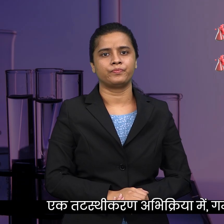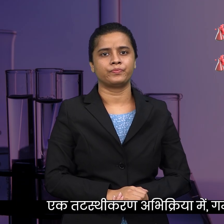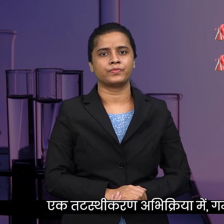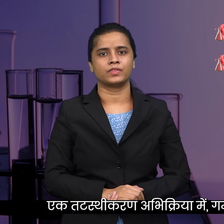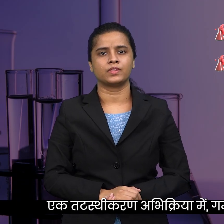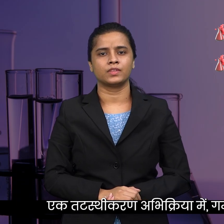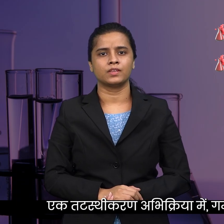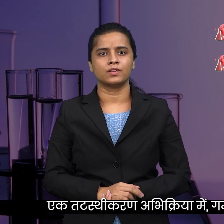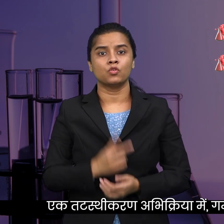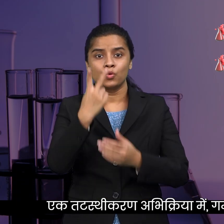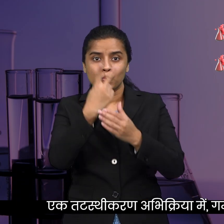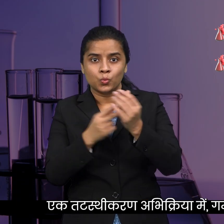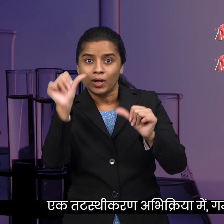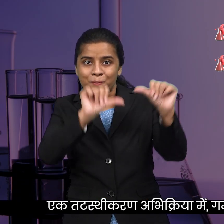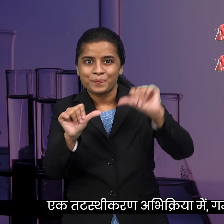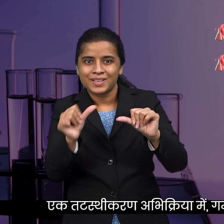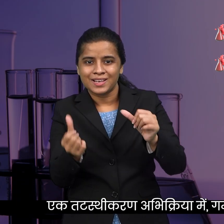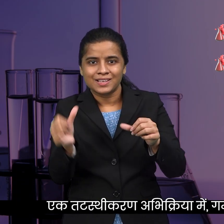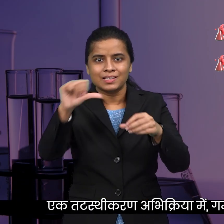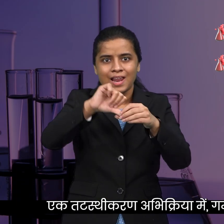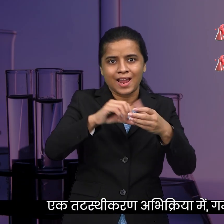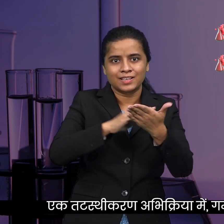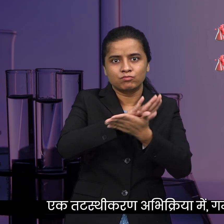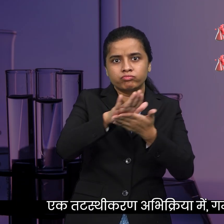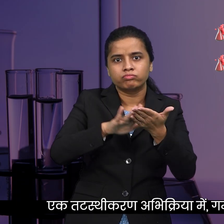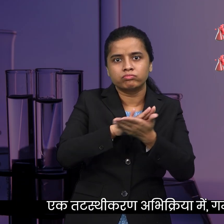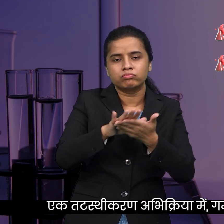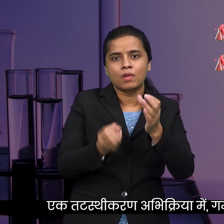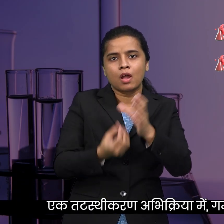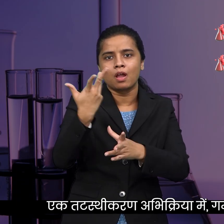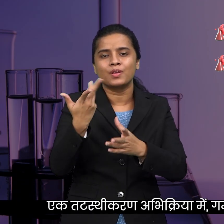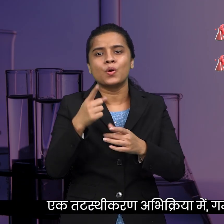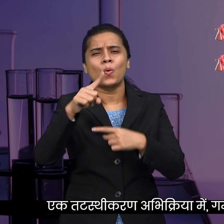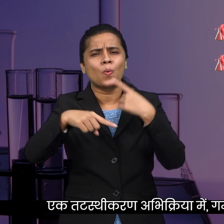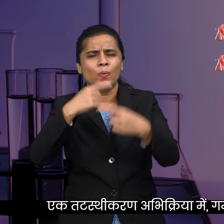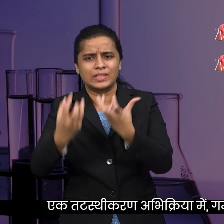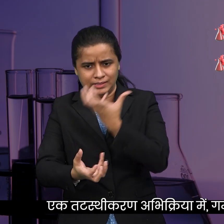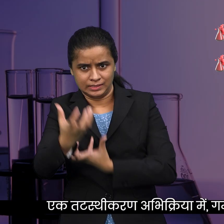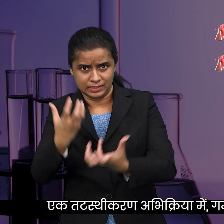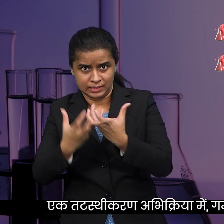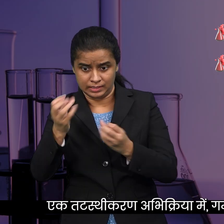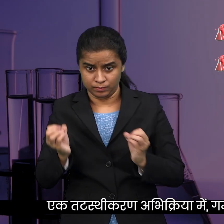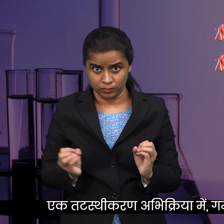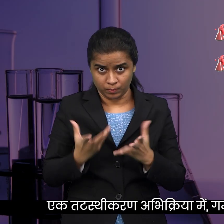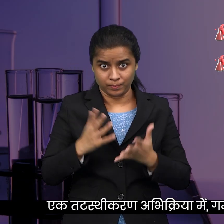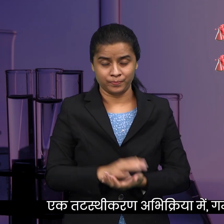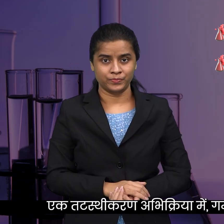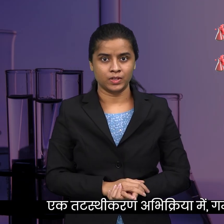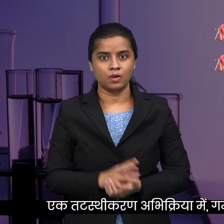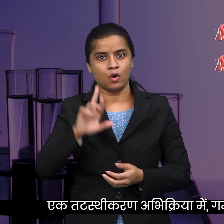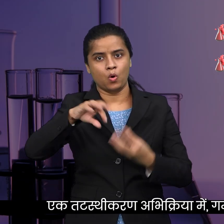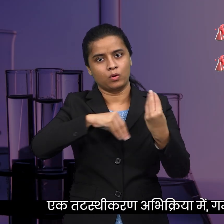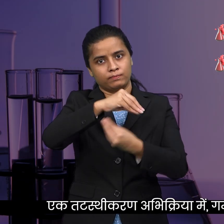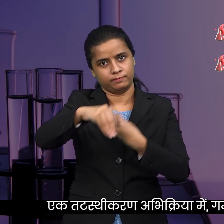एक तटस्थीकरण अभिक्रिया में गर्मी हमेशा उत्पन्न होती है या विकसित होती है।